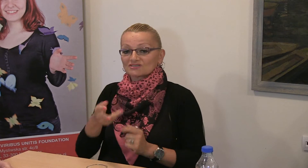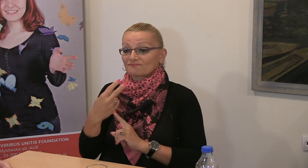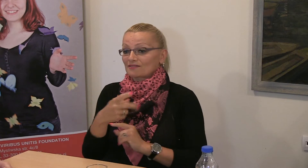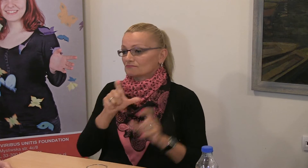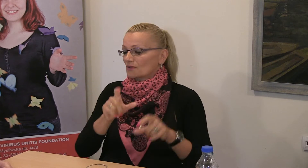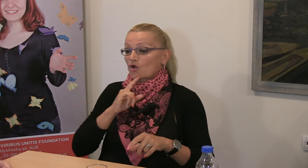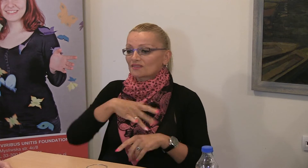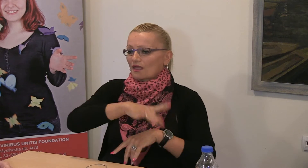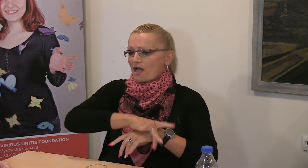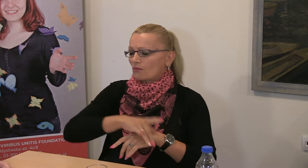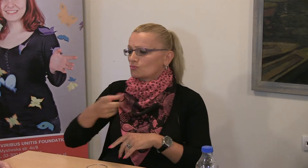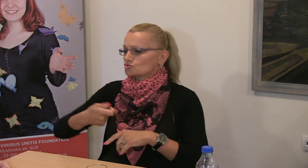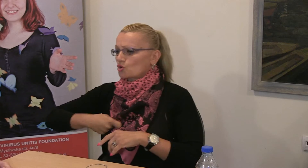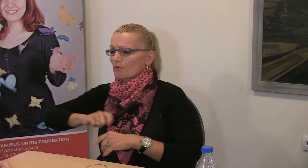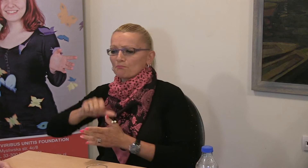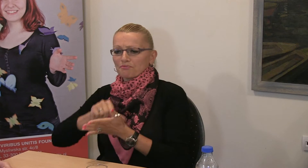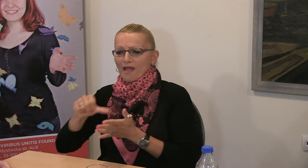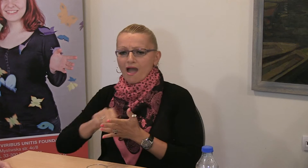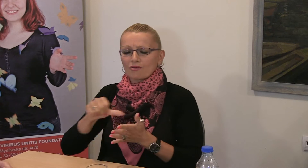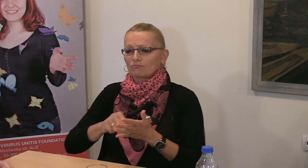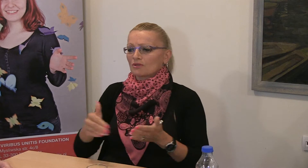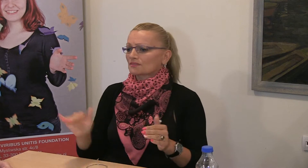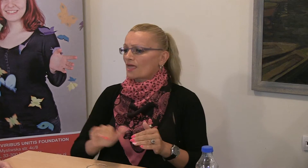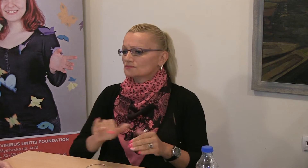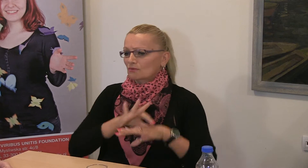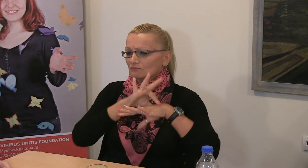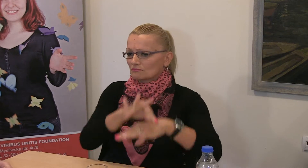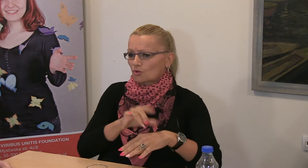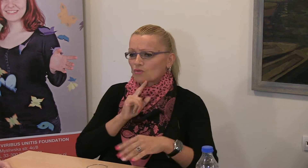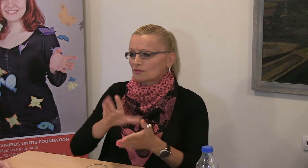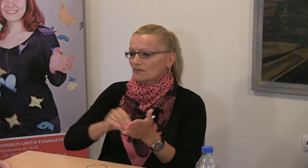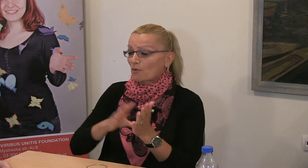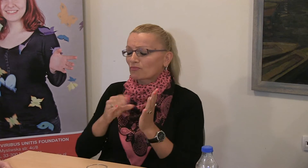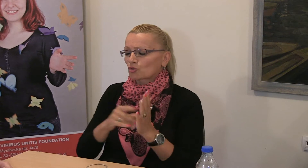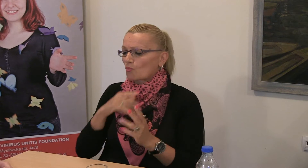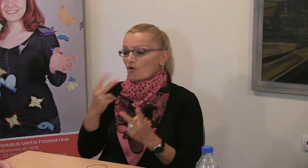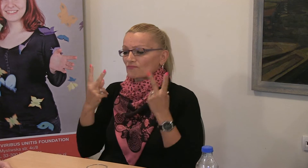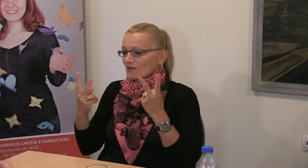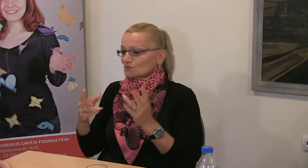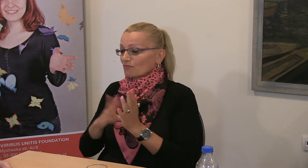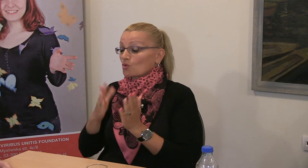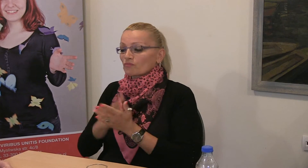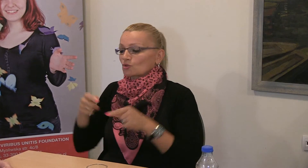320 članova. Ja prije jedan ide u SUP, u banku, treba da vodi, da prevodi to,